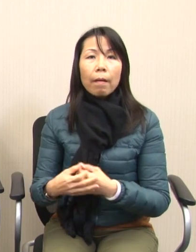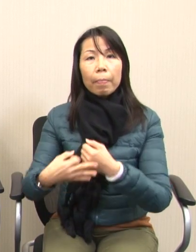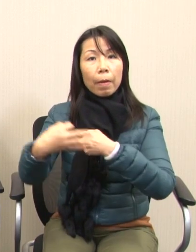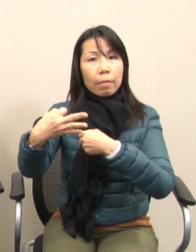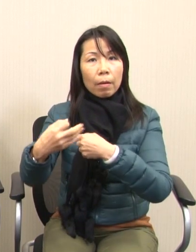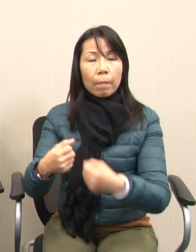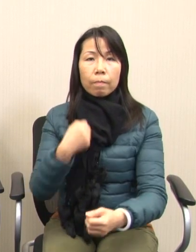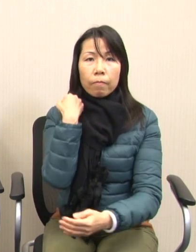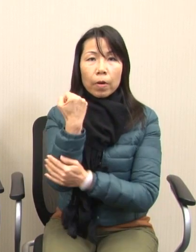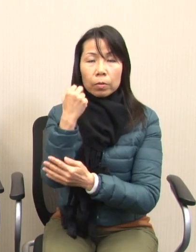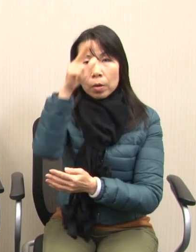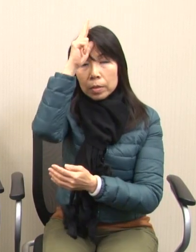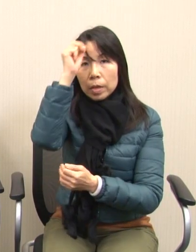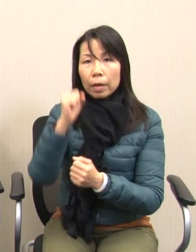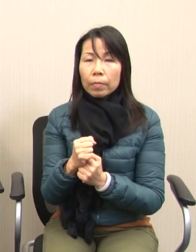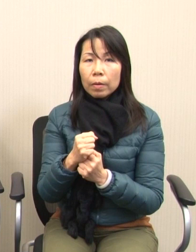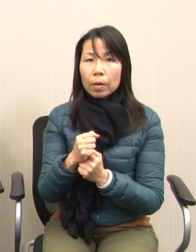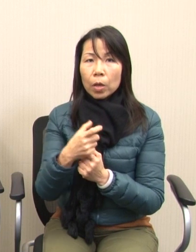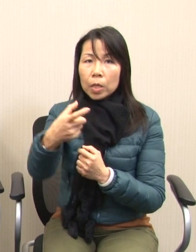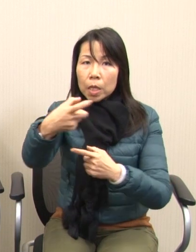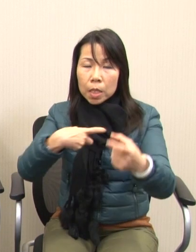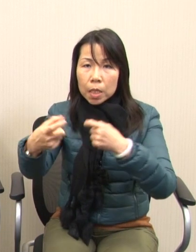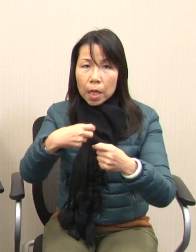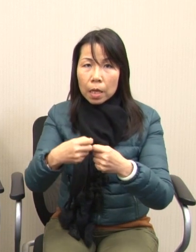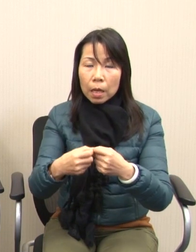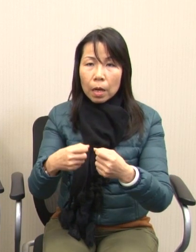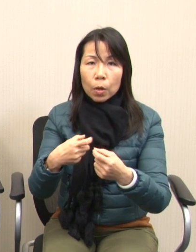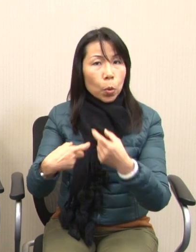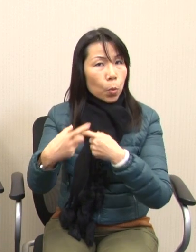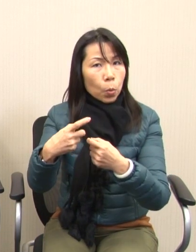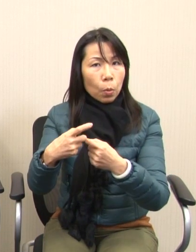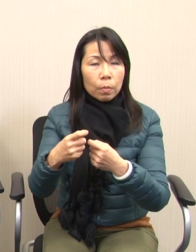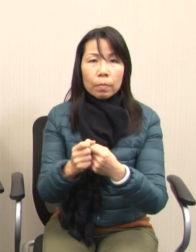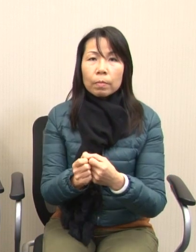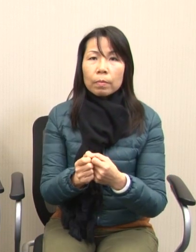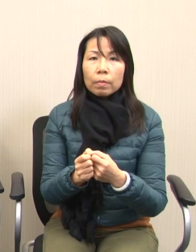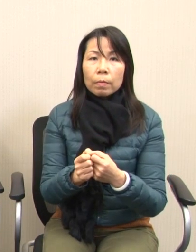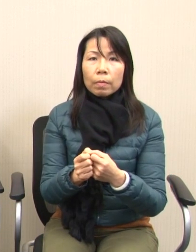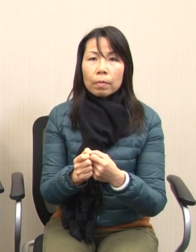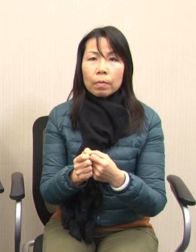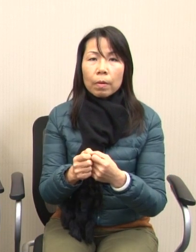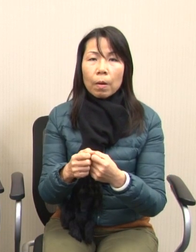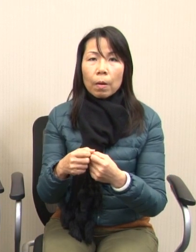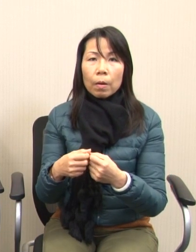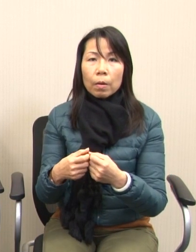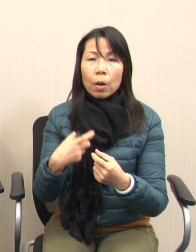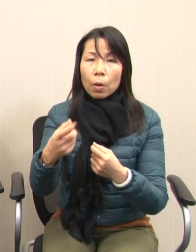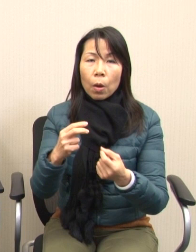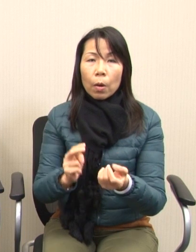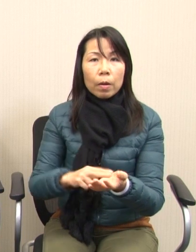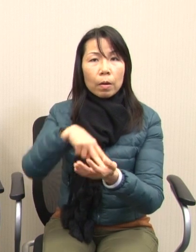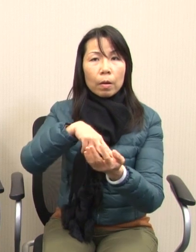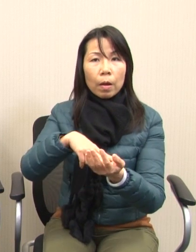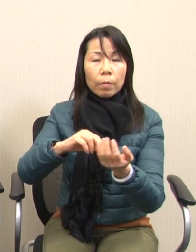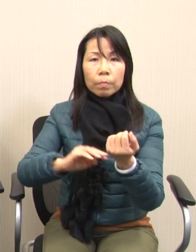政府濫用公帑濫用司法程序去法院申請褫